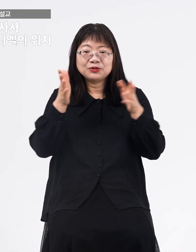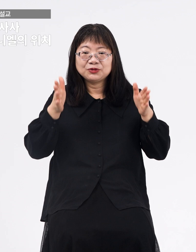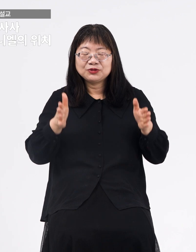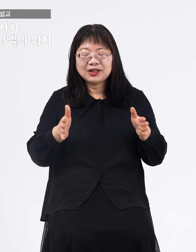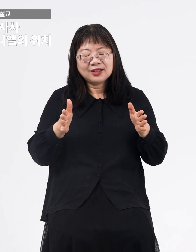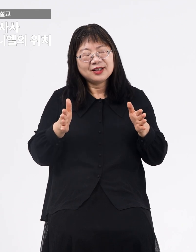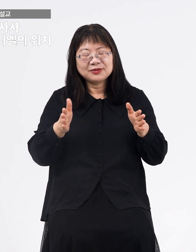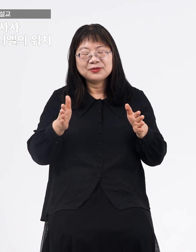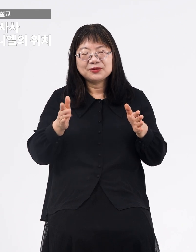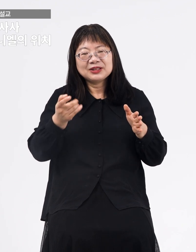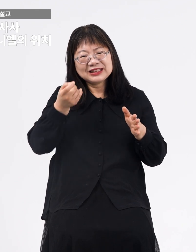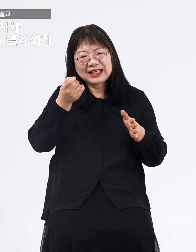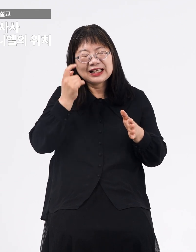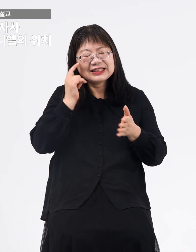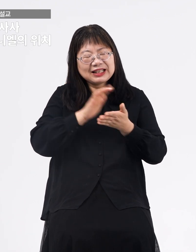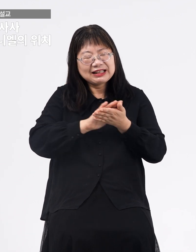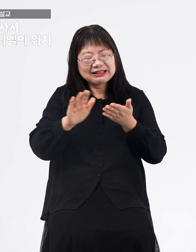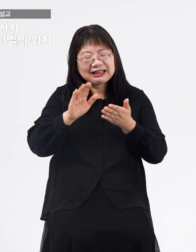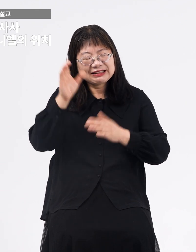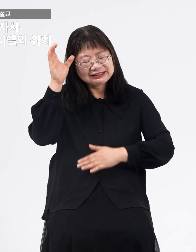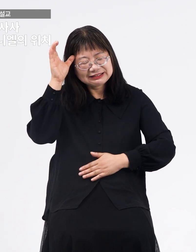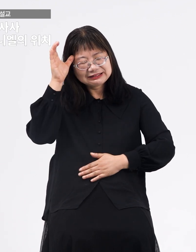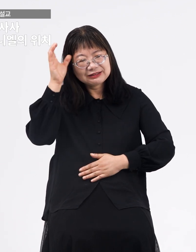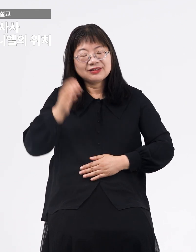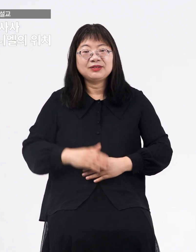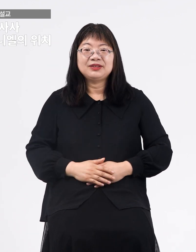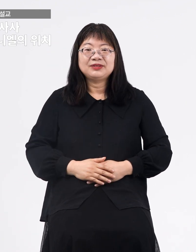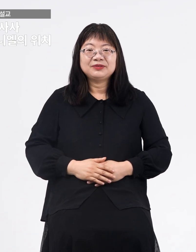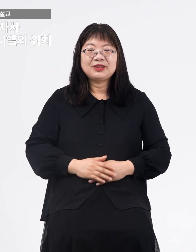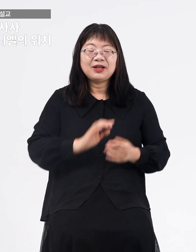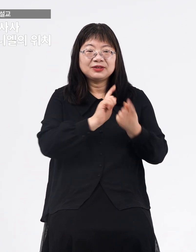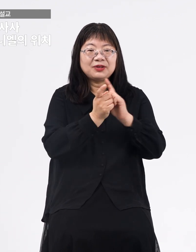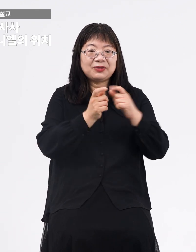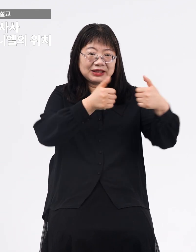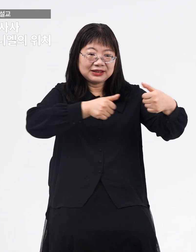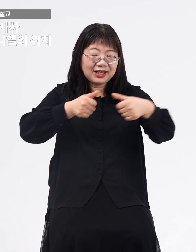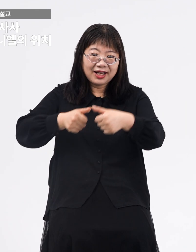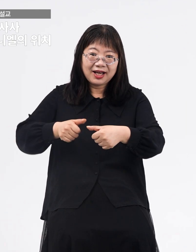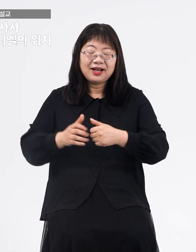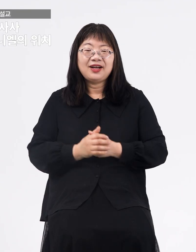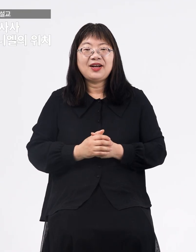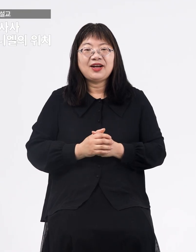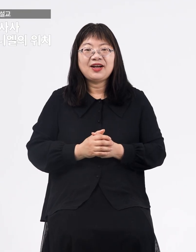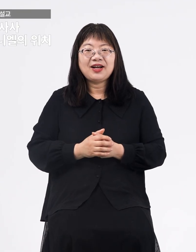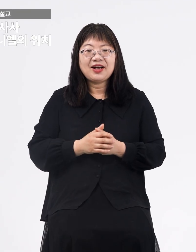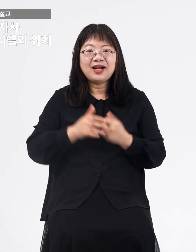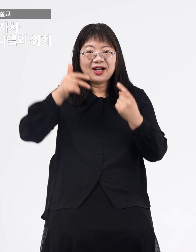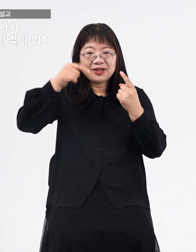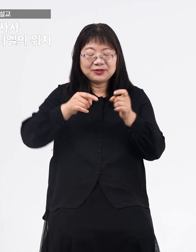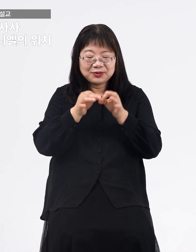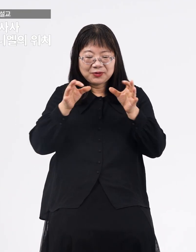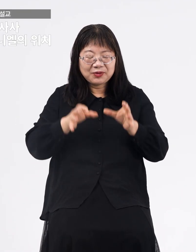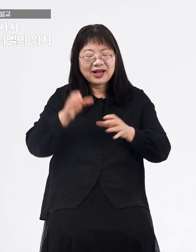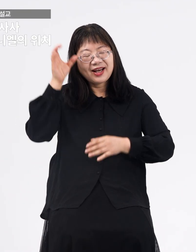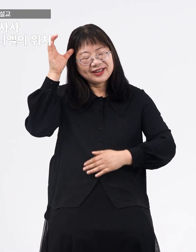가져봅니다. 자, 우리 좌우로 인사합시다. 한 주 기대를 합시다. 인사 좀 하세요.